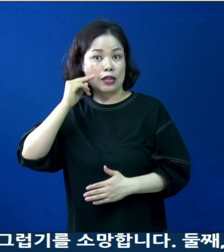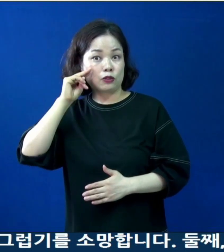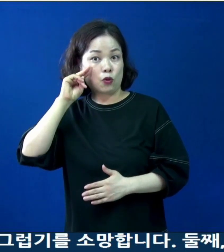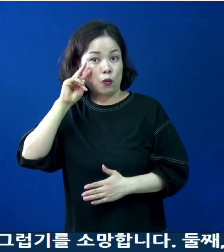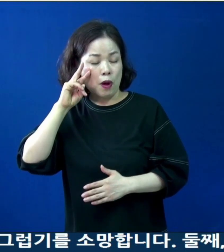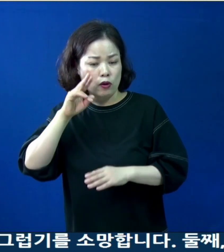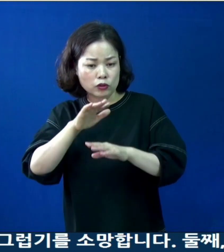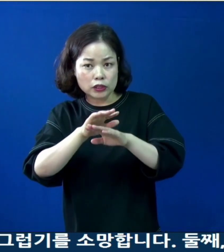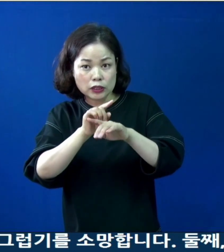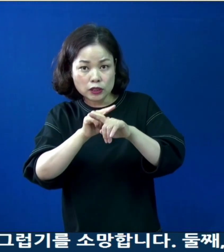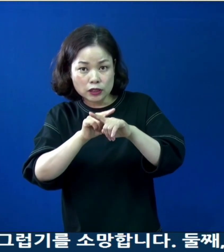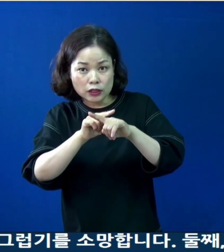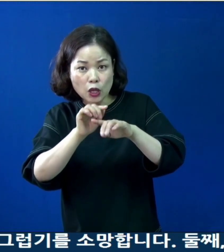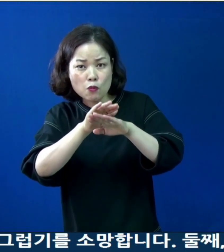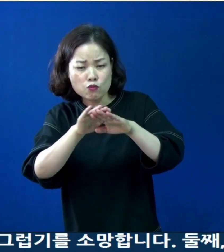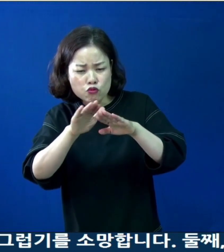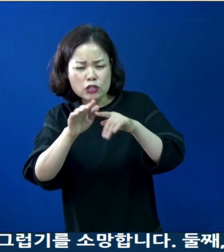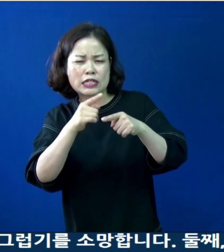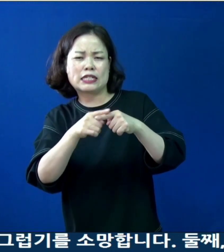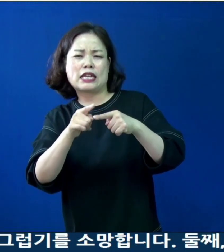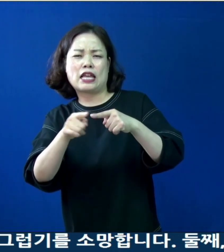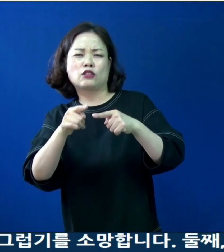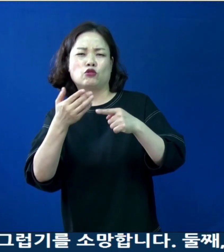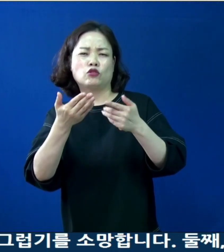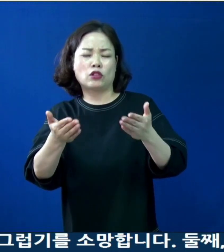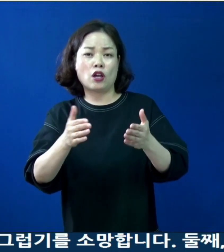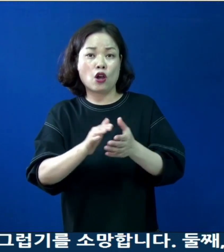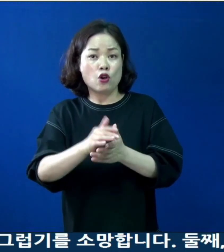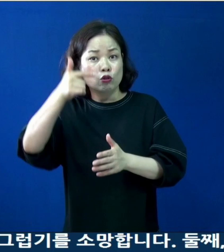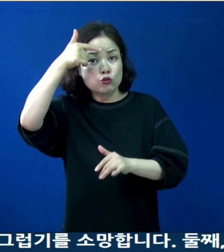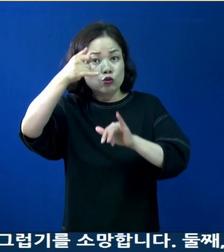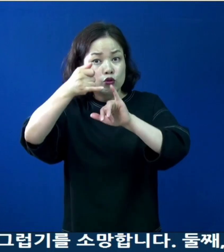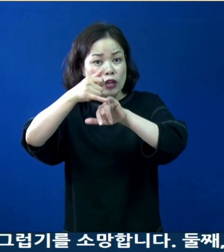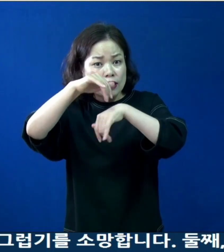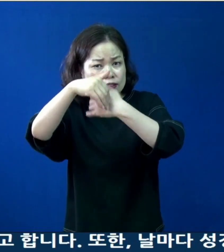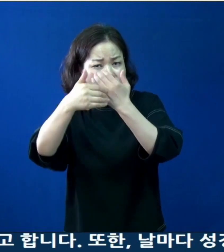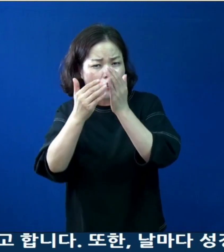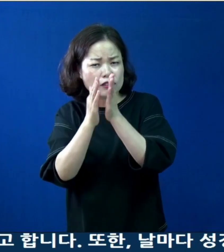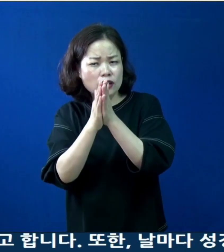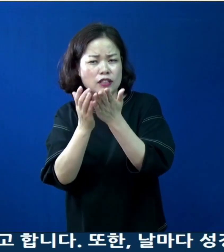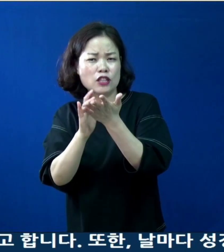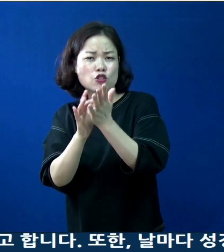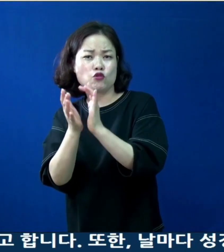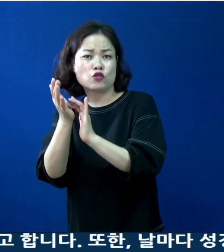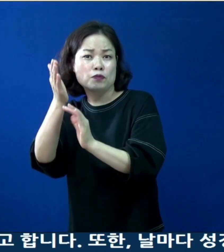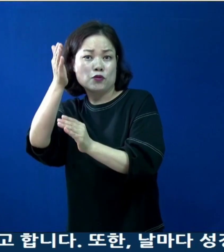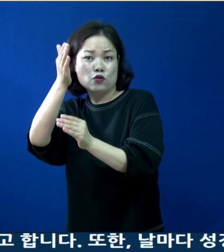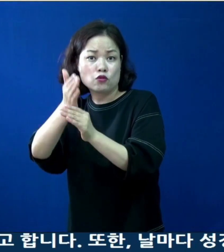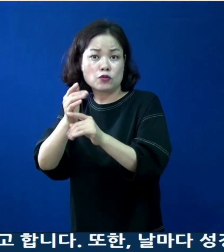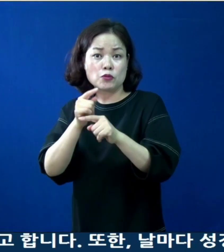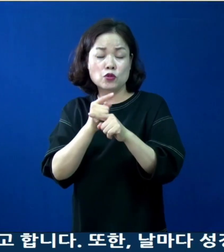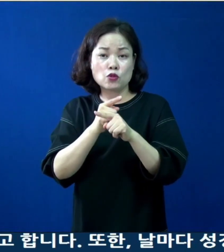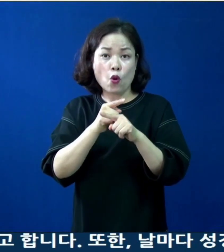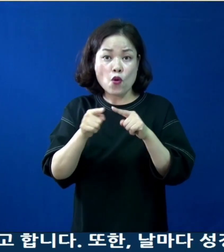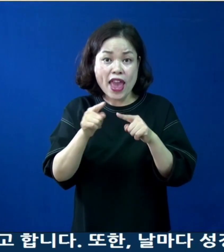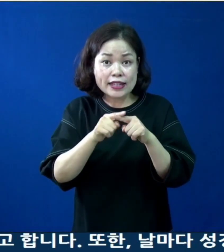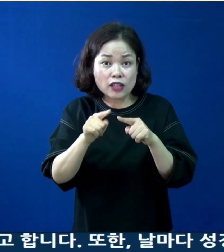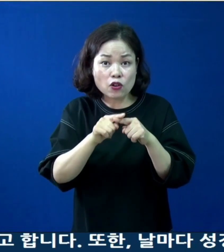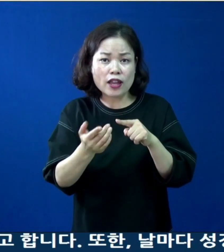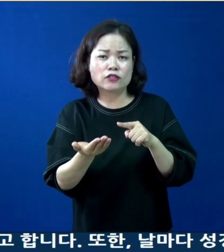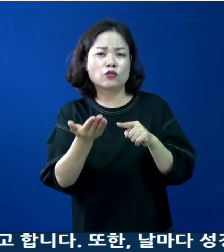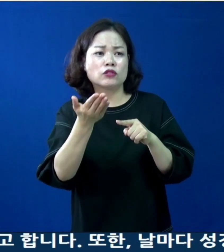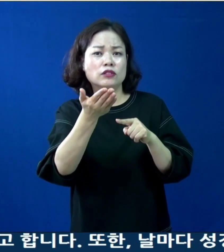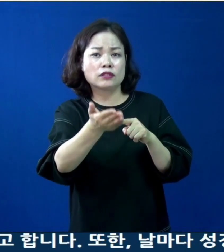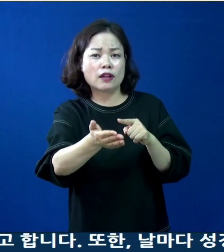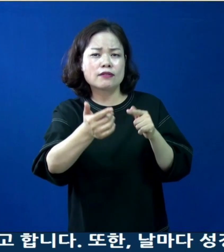준 모습으로, 그러니까 사도 바울은 구약 성경을 완전히 예수님 중심으로 그 해석을 했는데 그것을